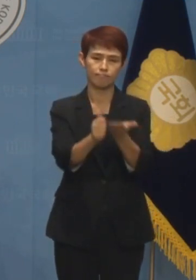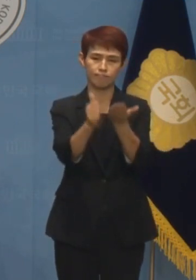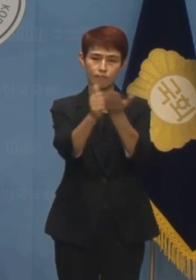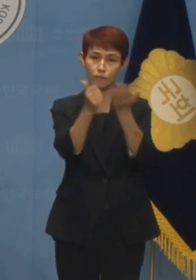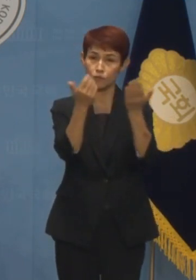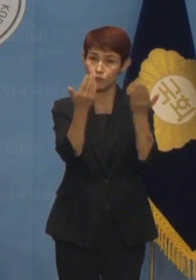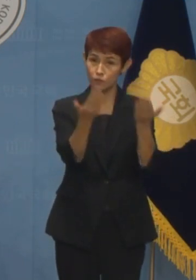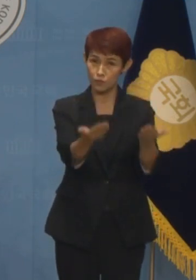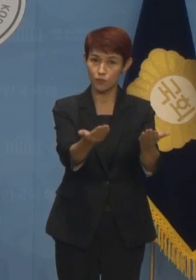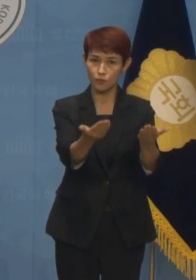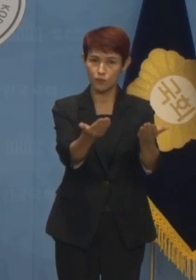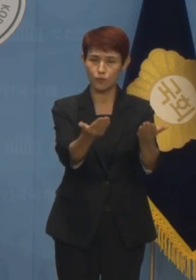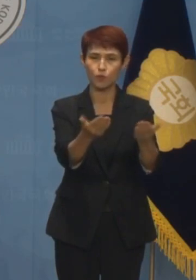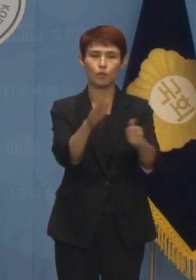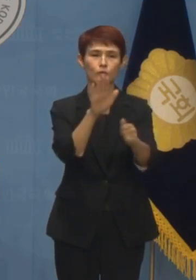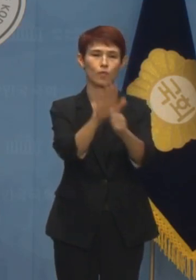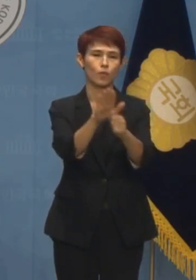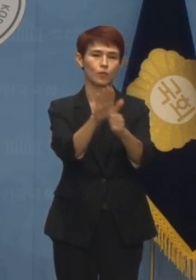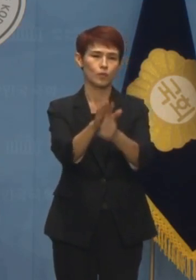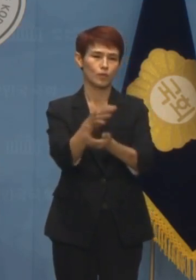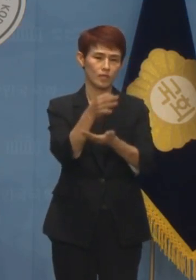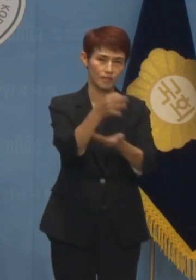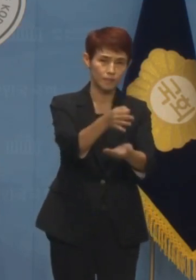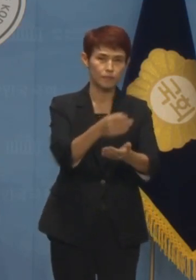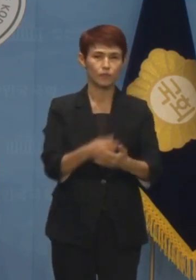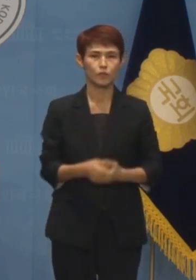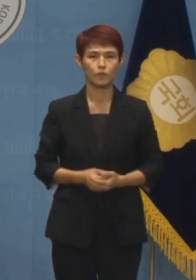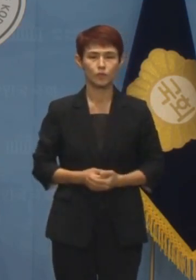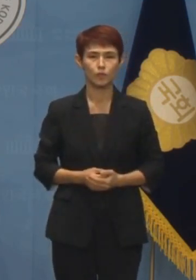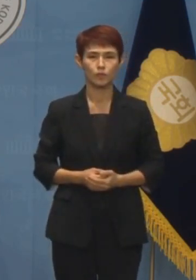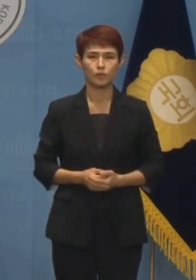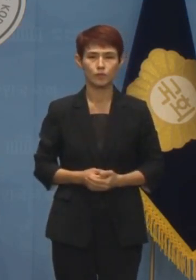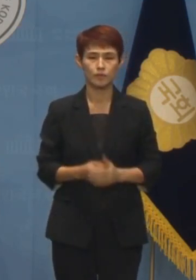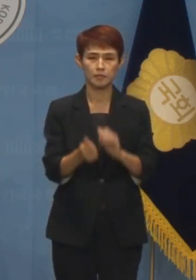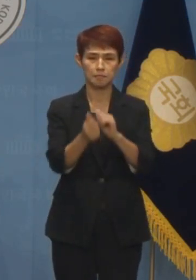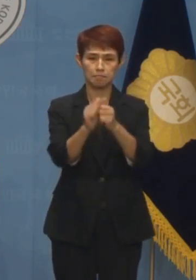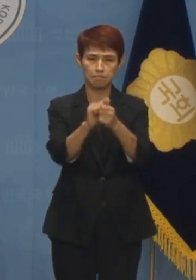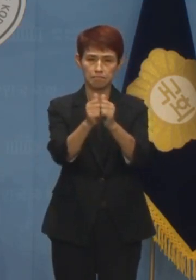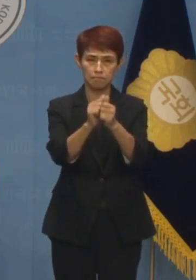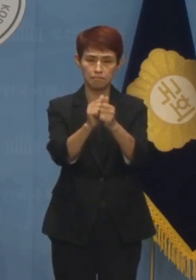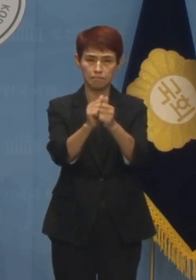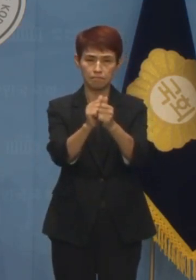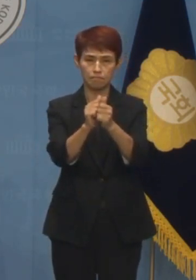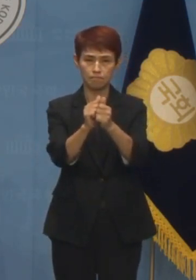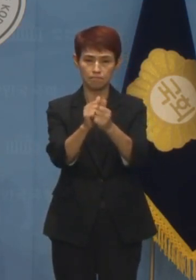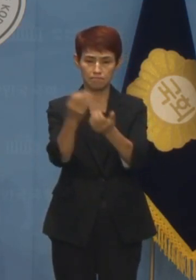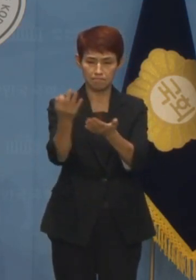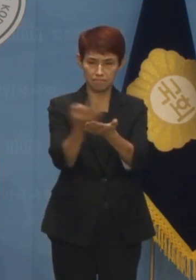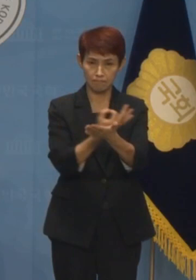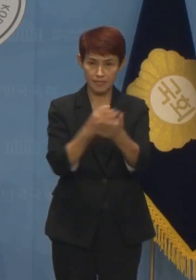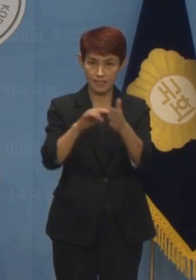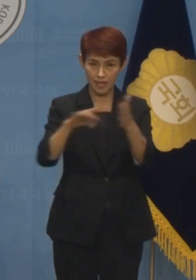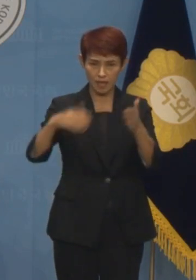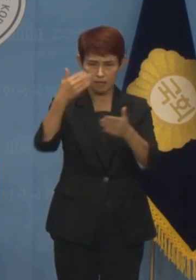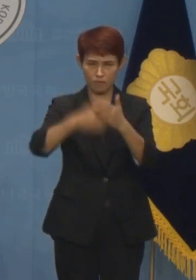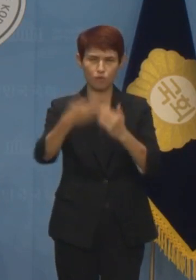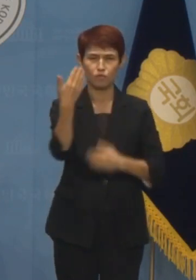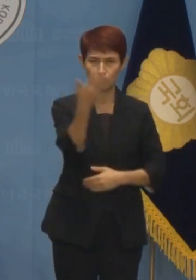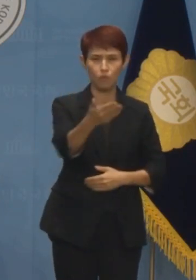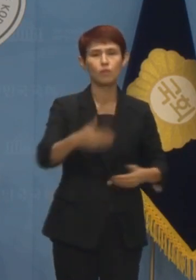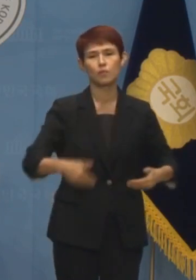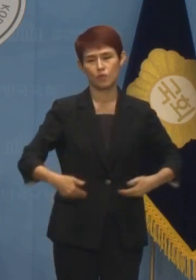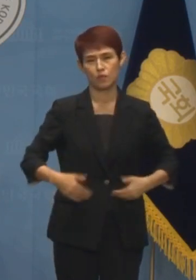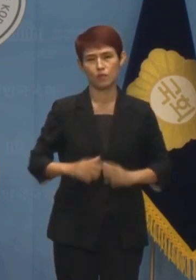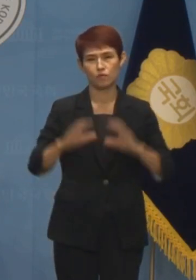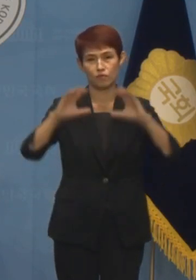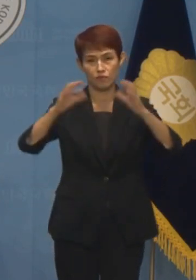양성하고 보조금, 금융, 투자세 공제 등 전방위적인 지원을 통해서 국가 안보,